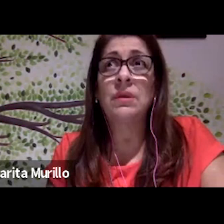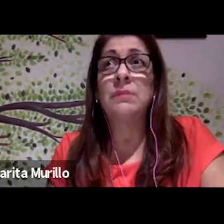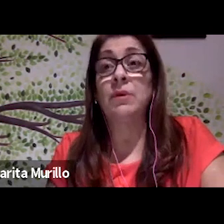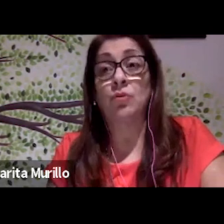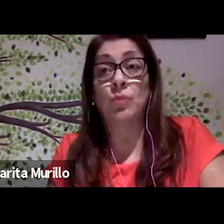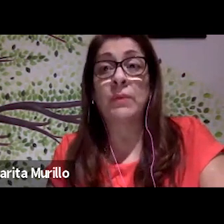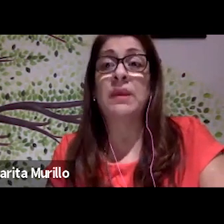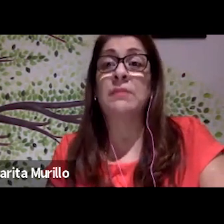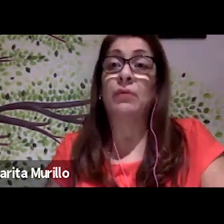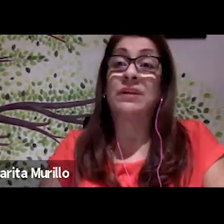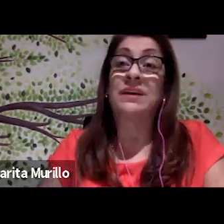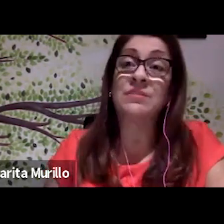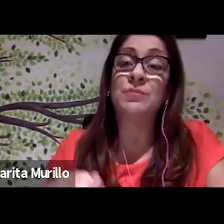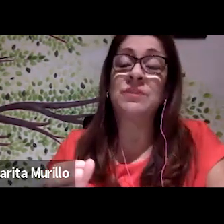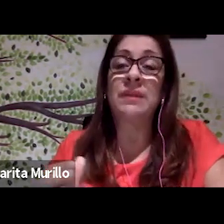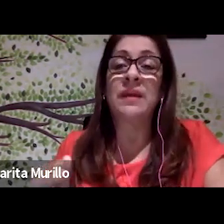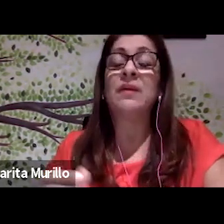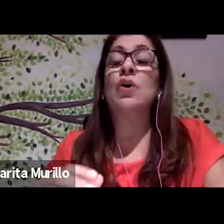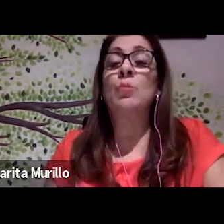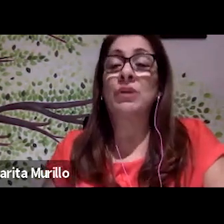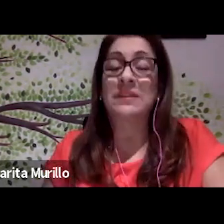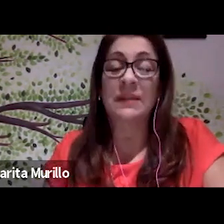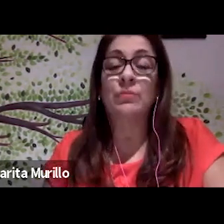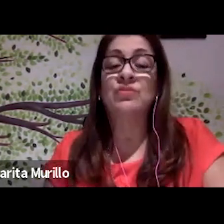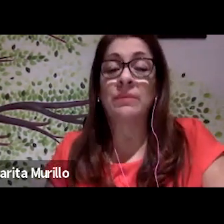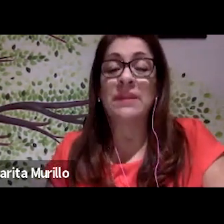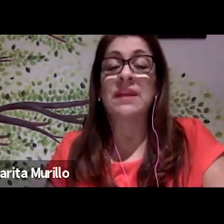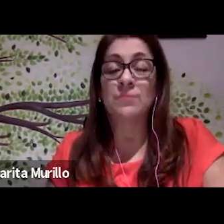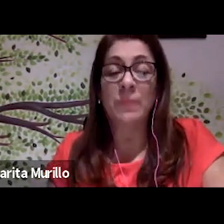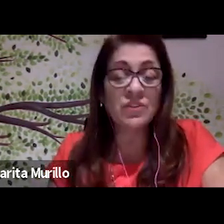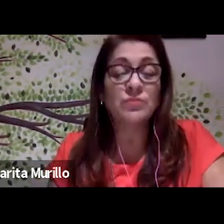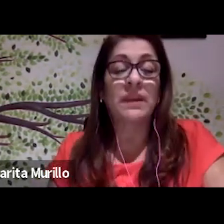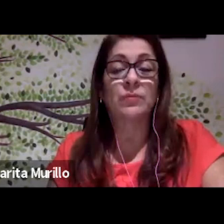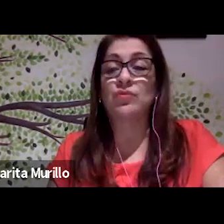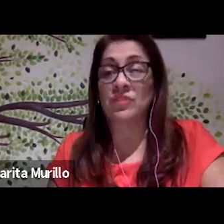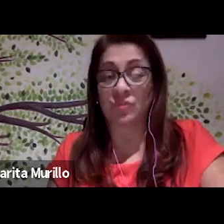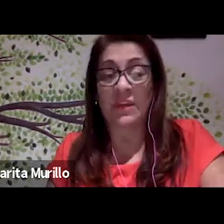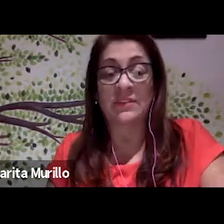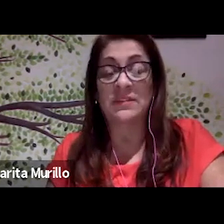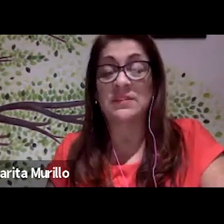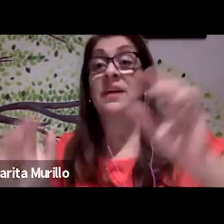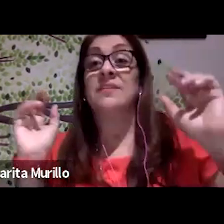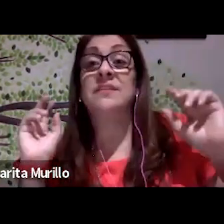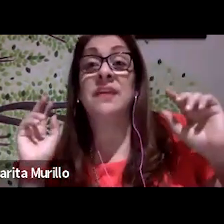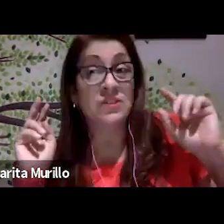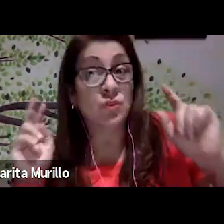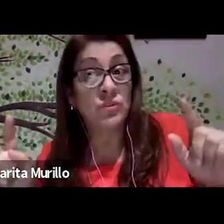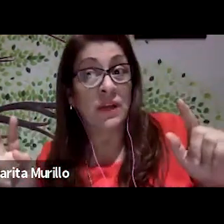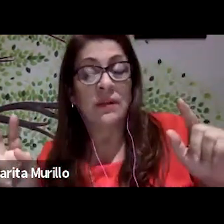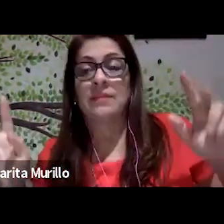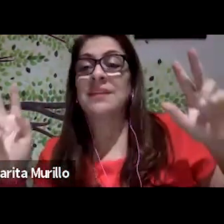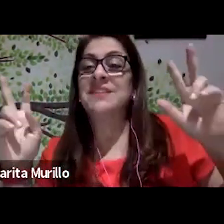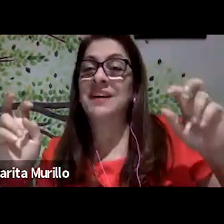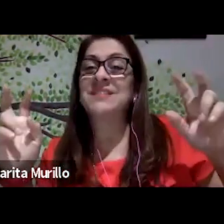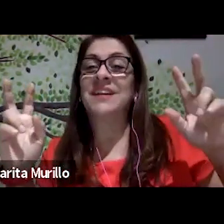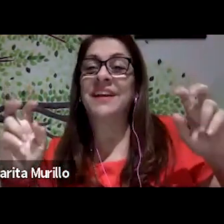y me conmueve y me da una gran responsabilidad porque tenemos que abrir espacios para que nuestros estudiantes desde la